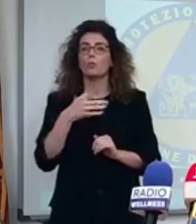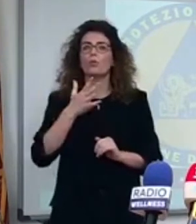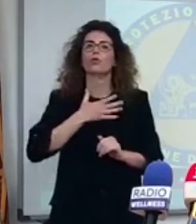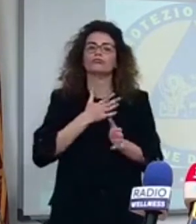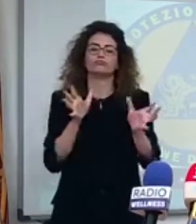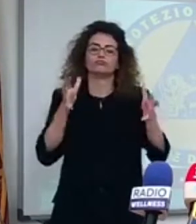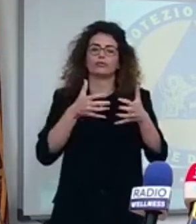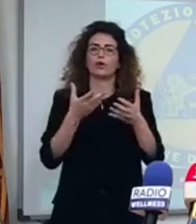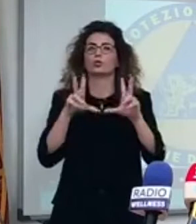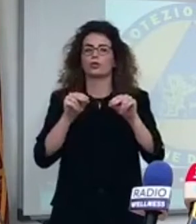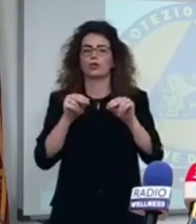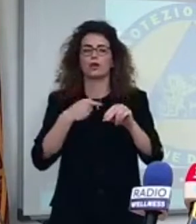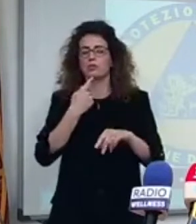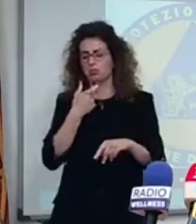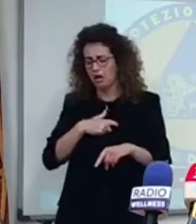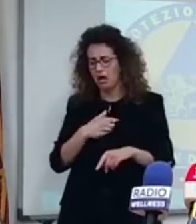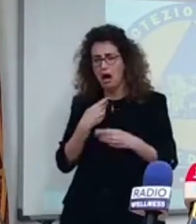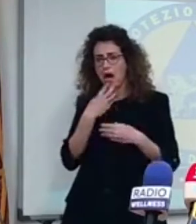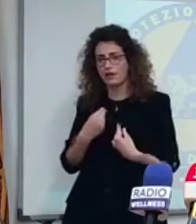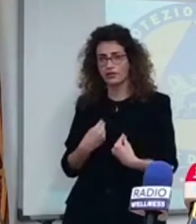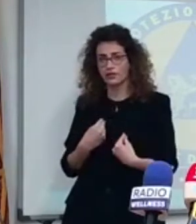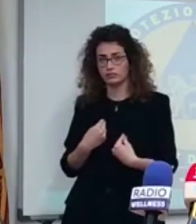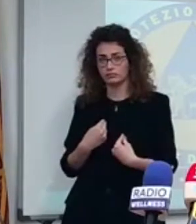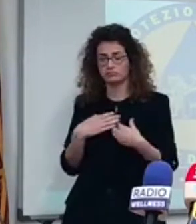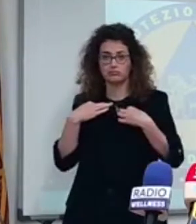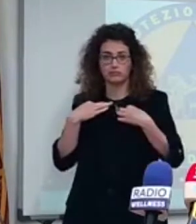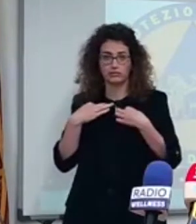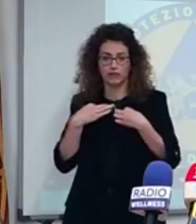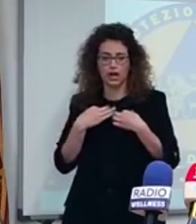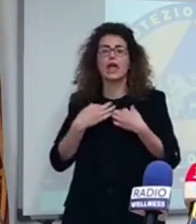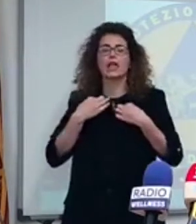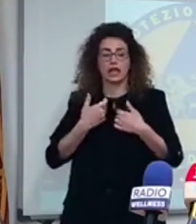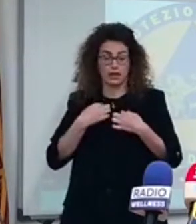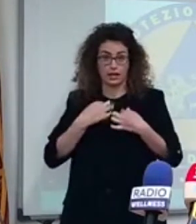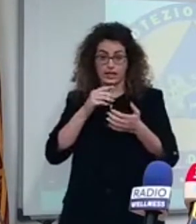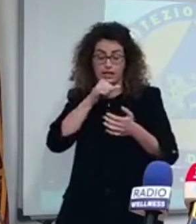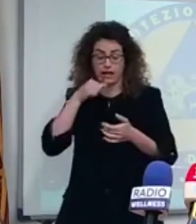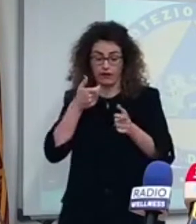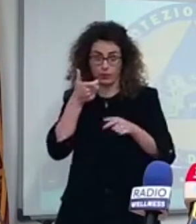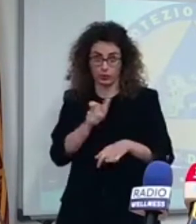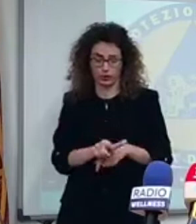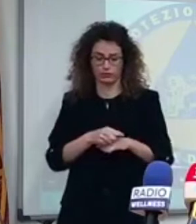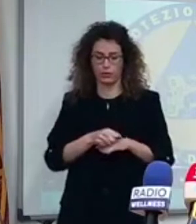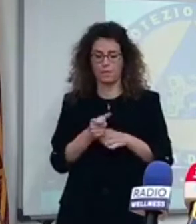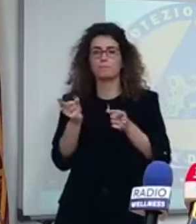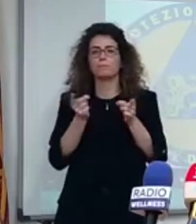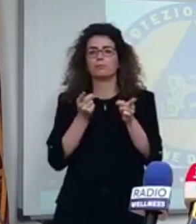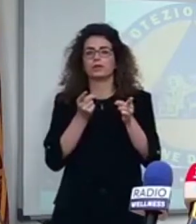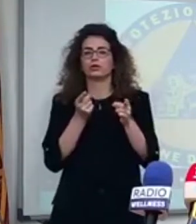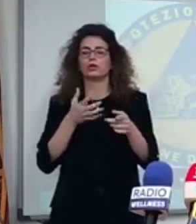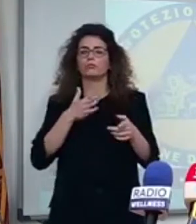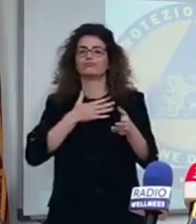vaccinale. Uno può dire, a me cosa interessa? Interessa perché nel momento in cui tu ampli la